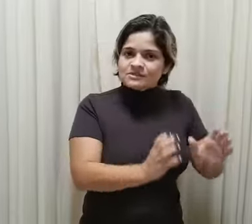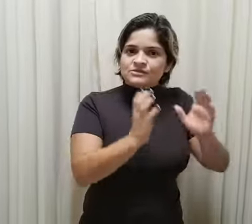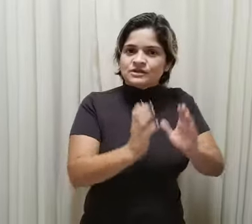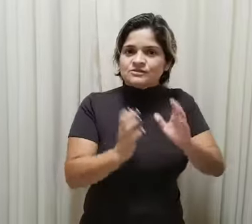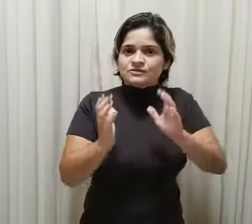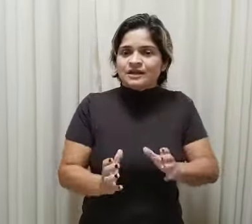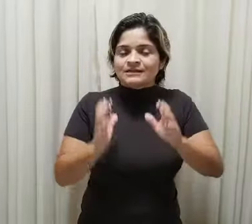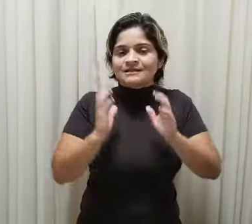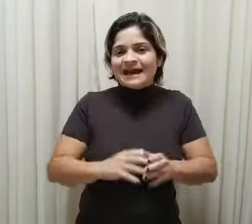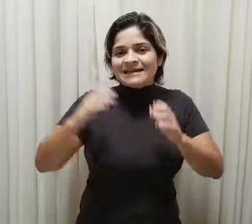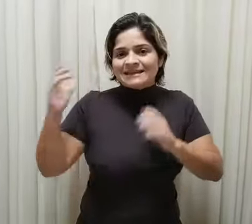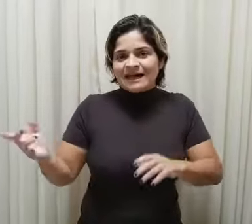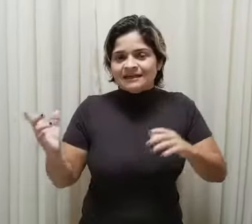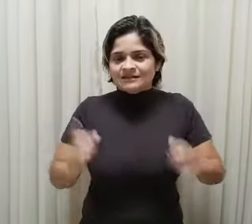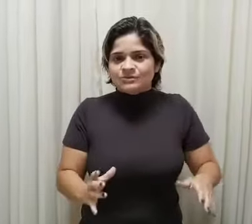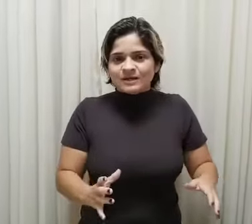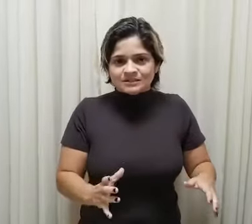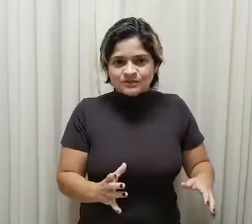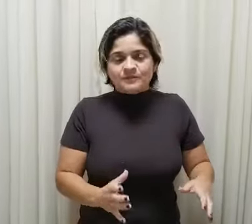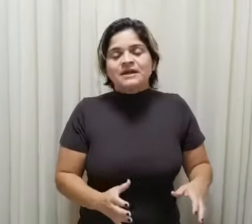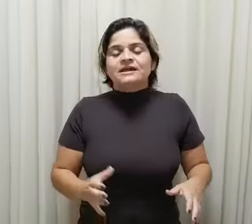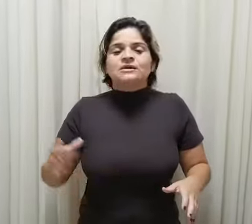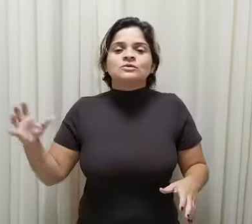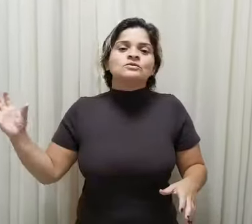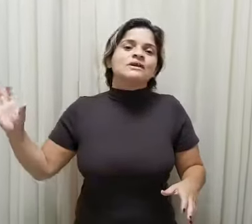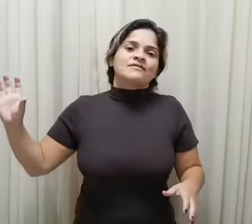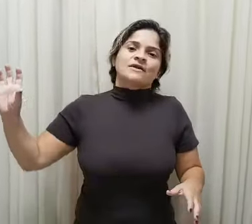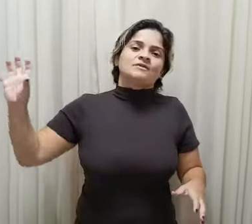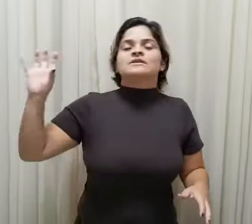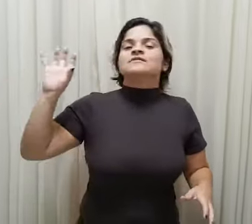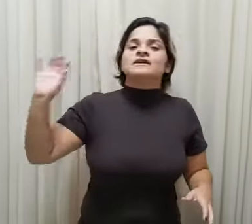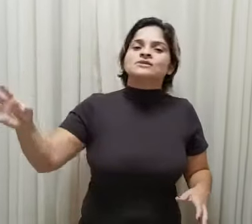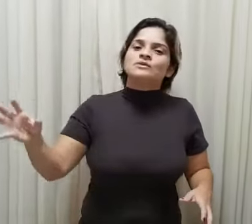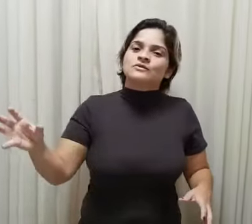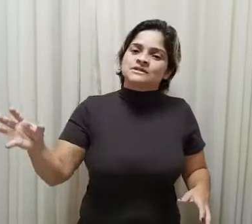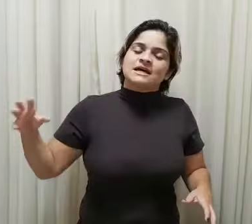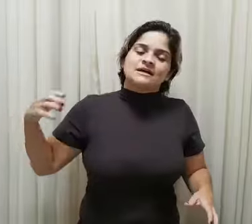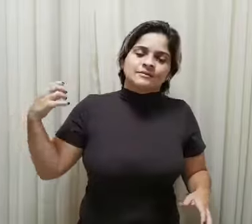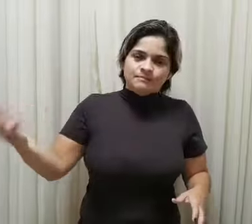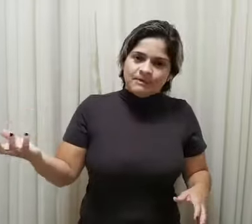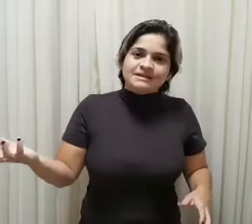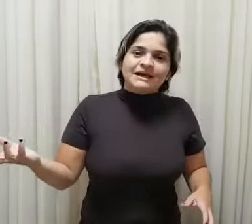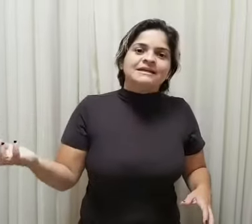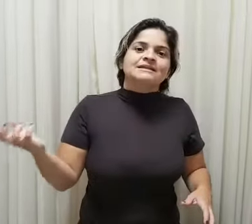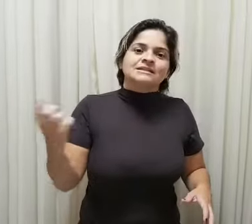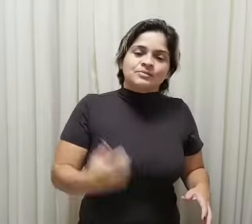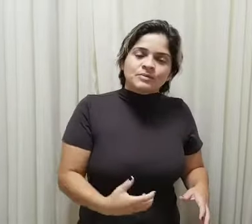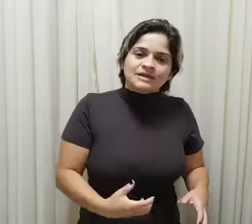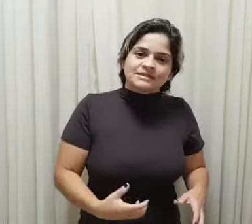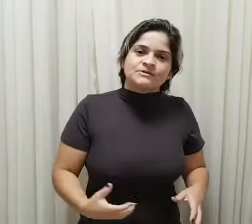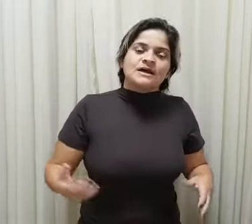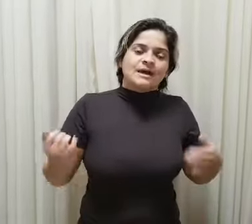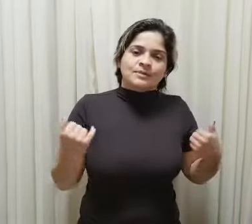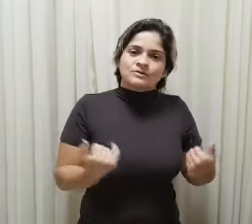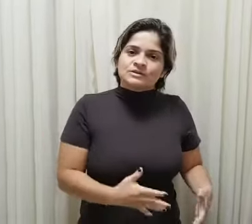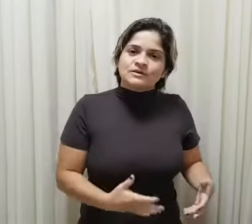de origem controlada da Itália, não do Brasil. Então, tudo que é feito, que vem de uvas italianas para o Brasil, é produzido